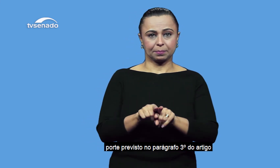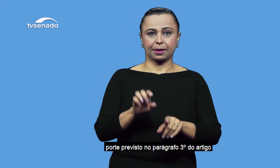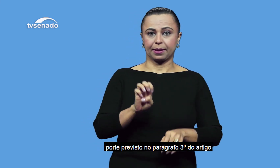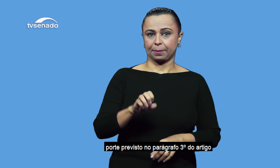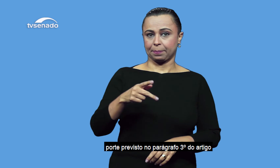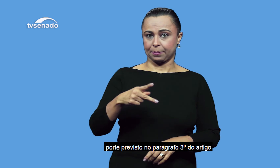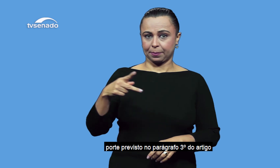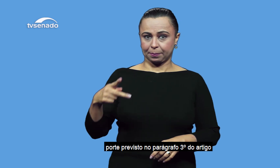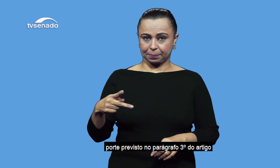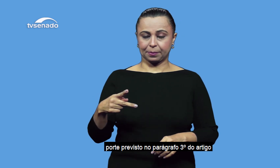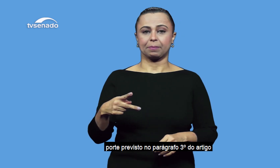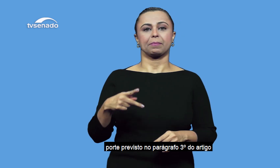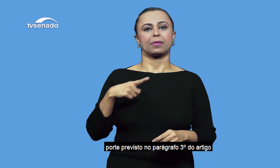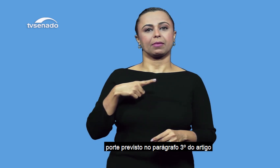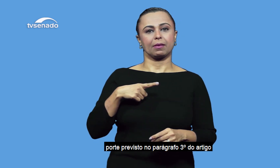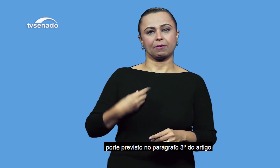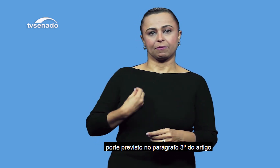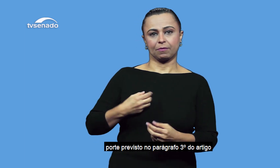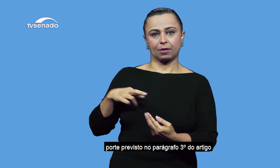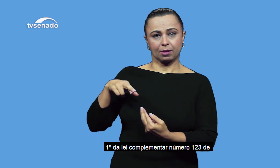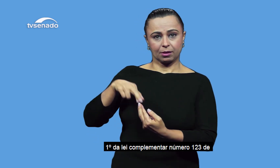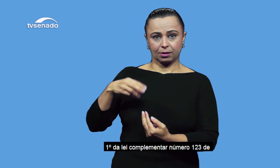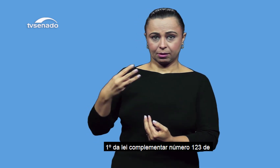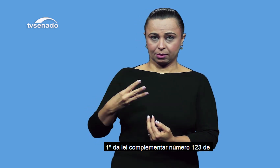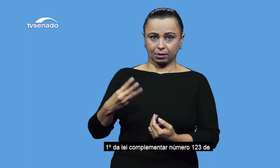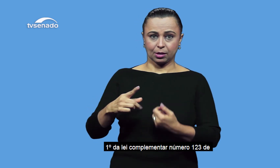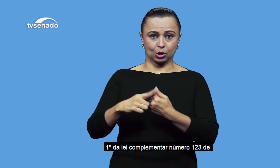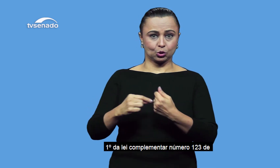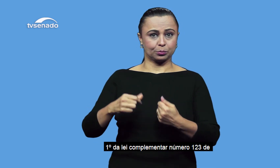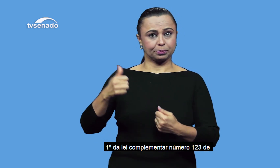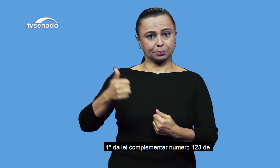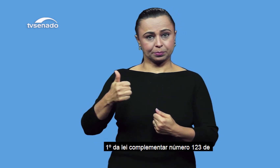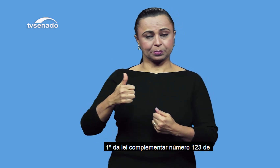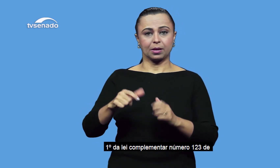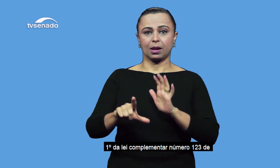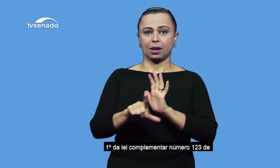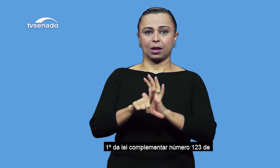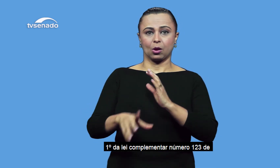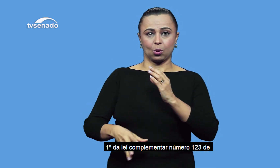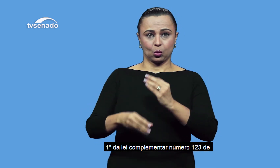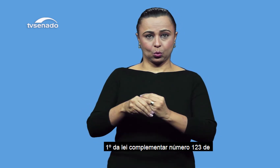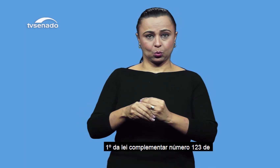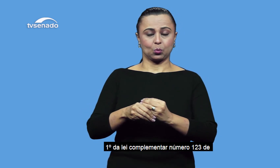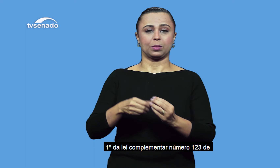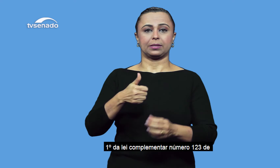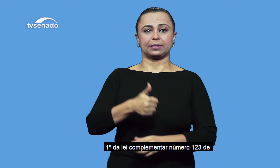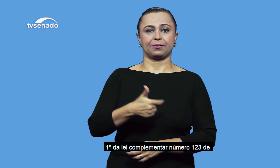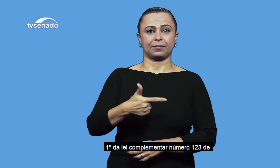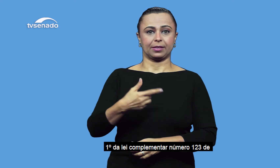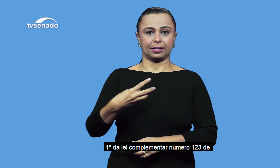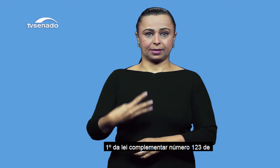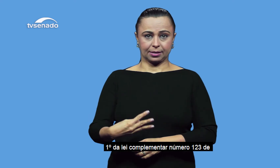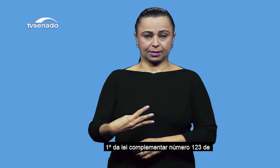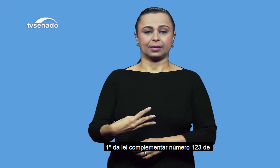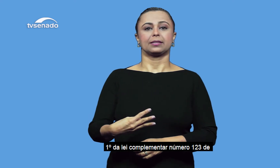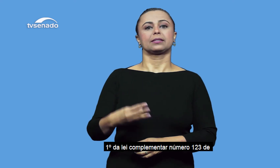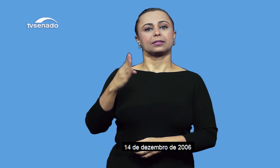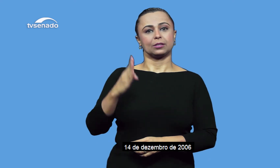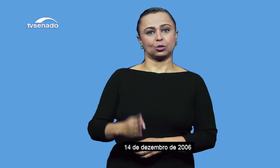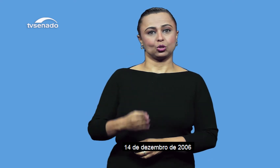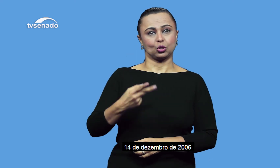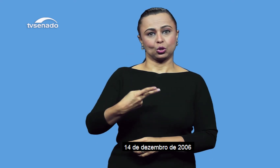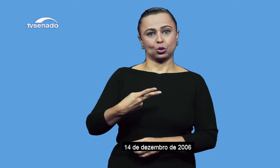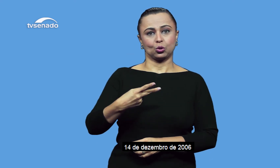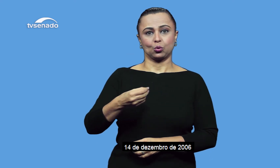previsto no parágrafo 3º do artigo 1º da lei complementar número 123 de 14 de dezembro